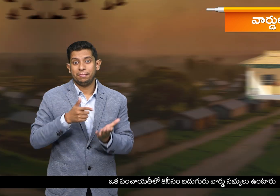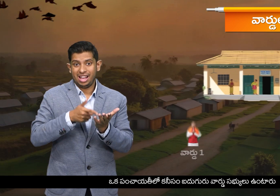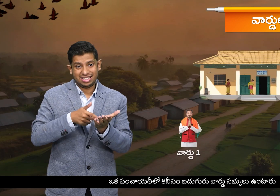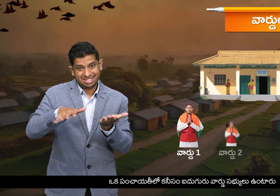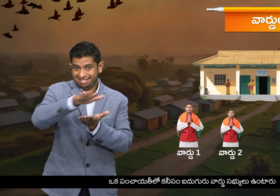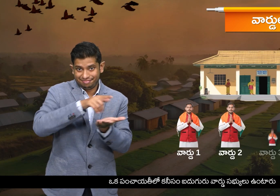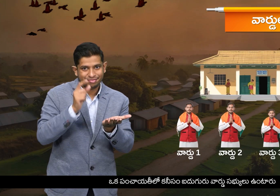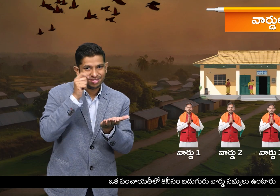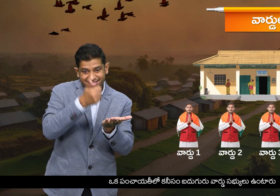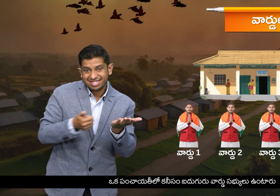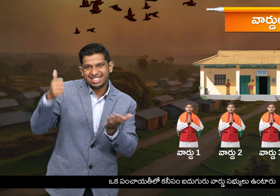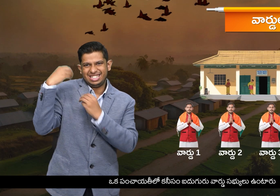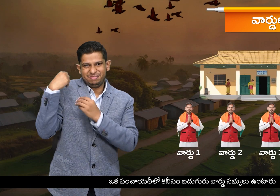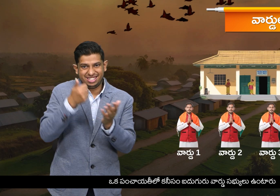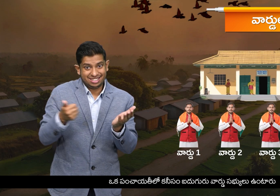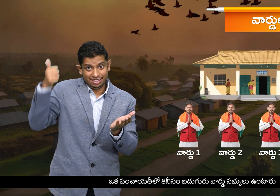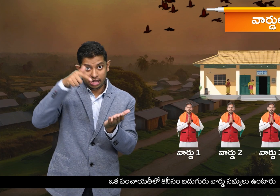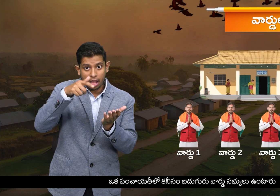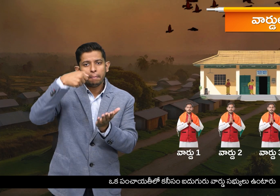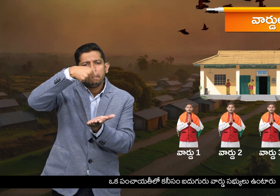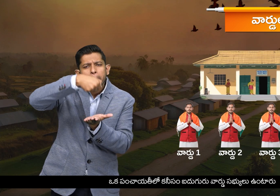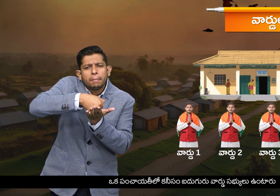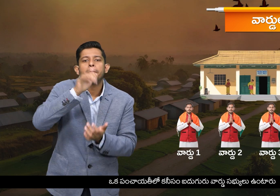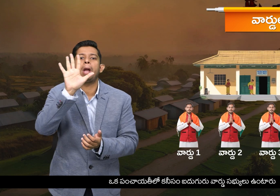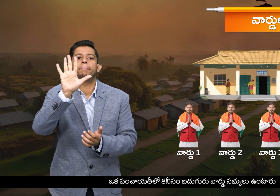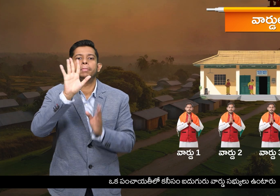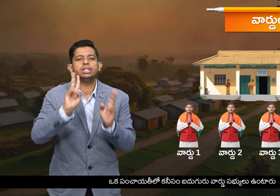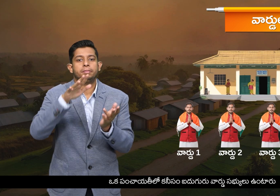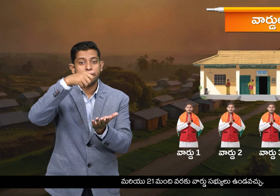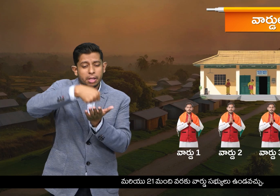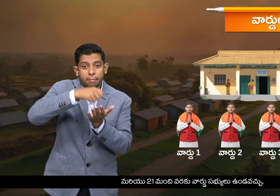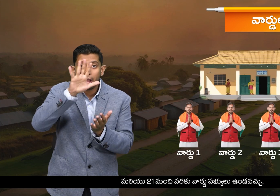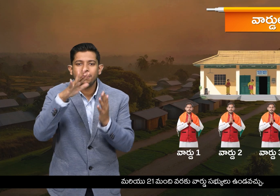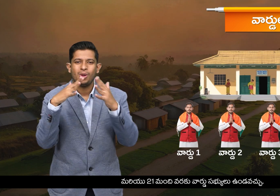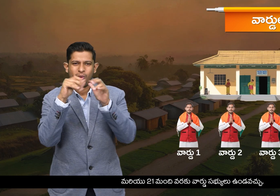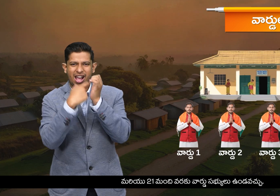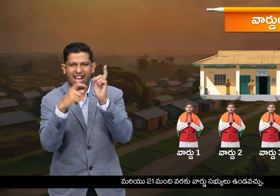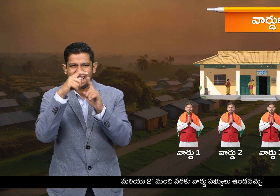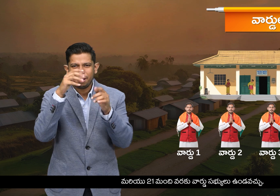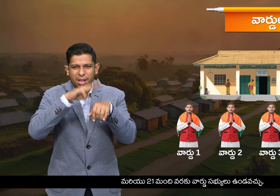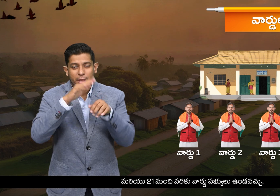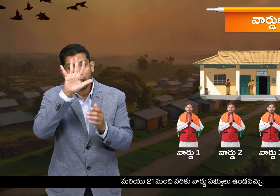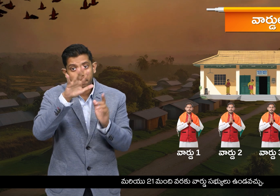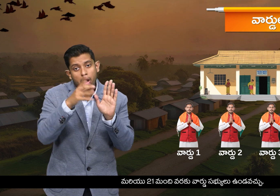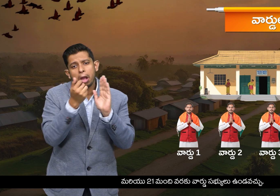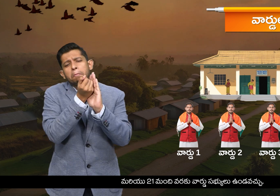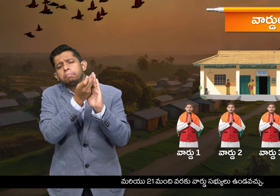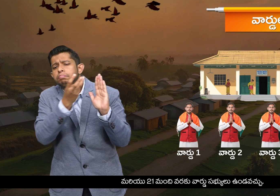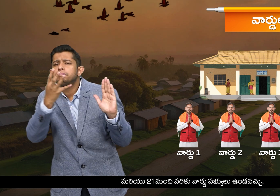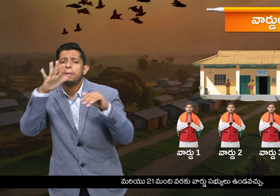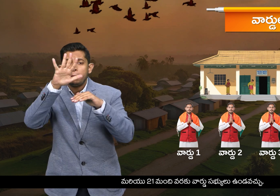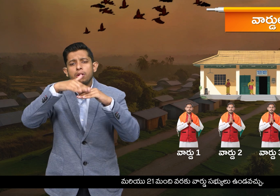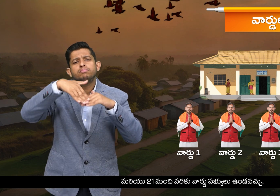నిర్ధారిస్తుంది. ఒక పంచాయతీలో కనీసం 5 వార్డు సభ్యులు ఉంటారు మరియు 21 మంది వరకు వార్డు